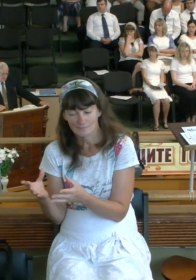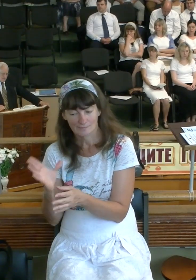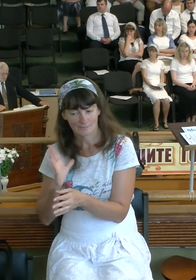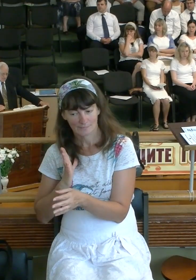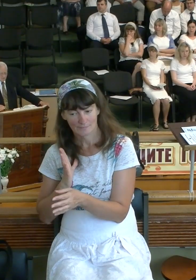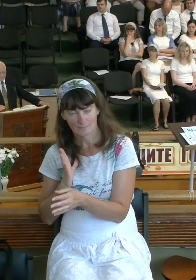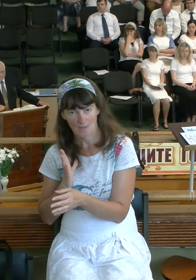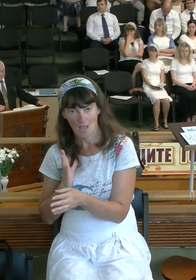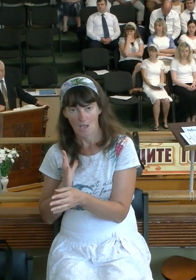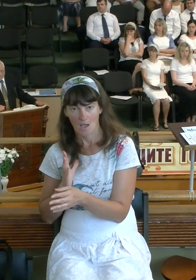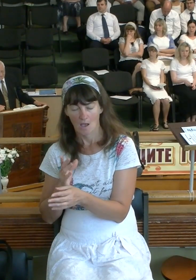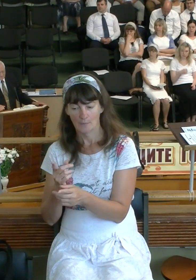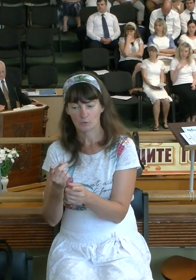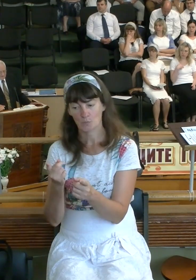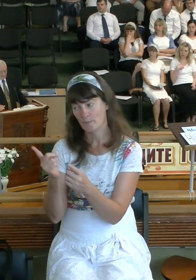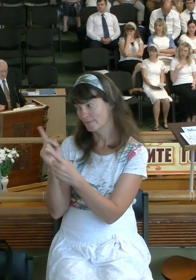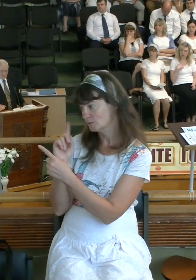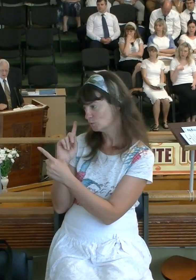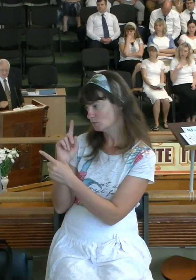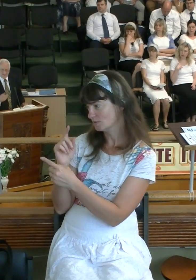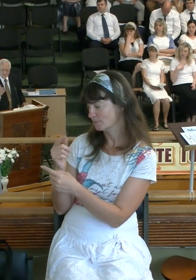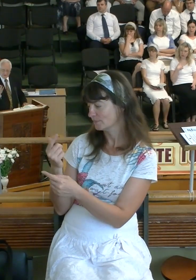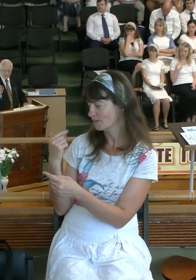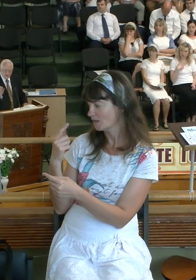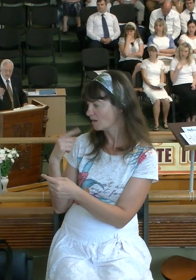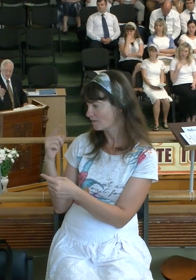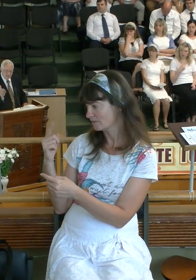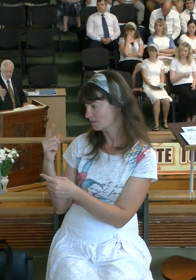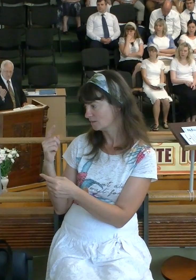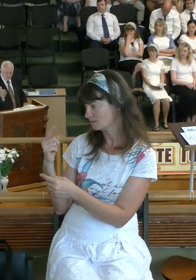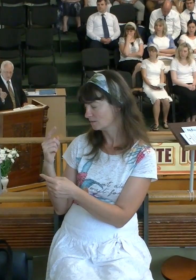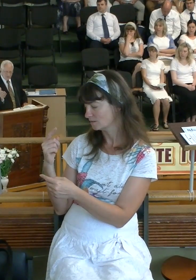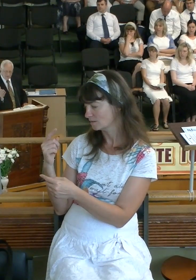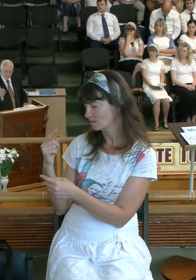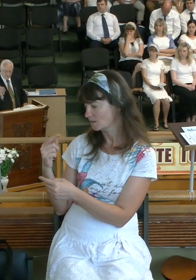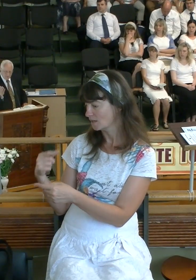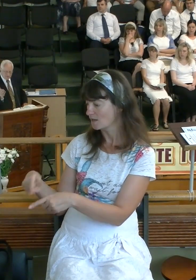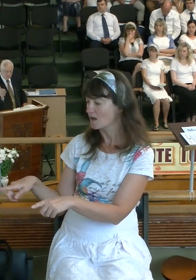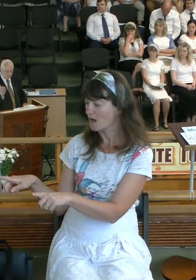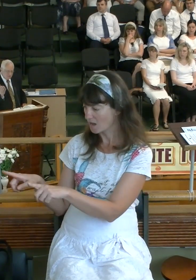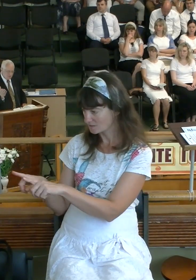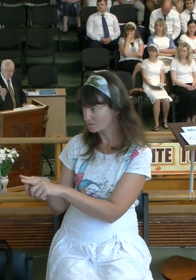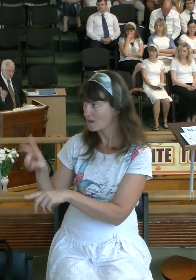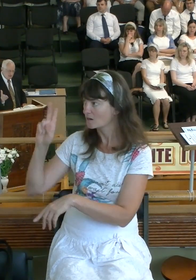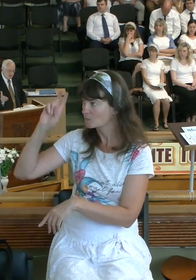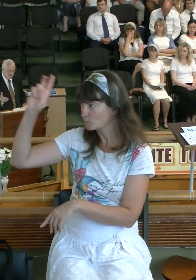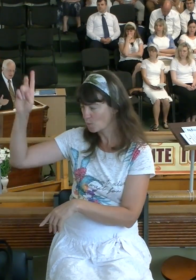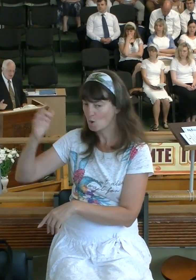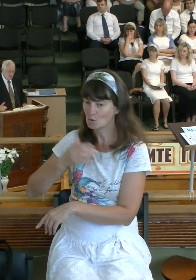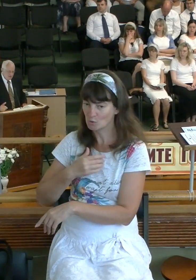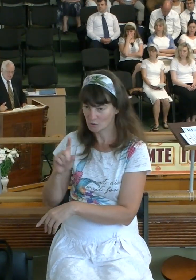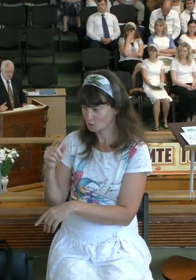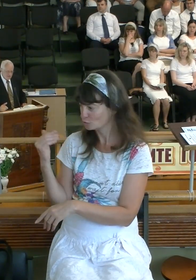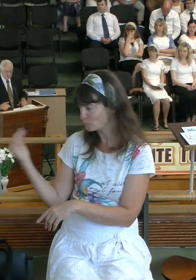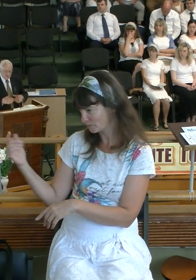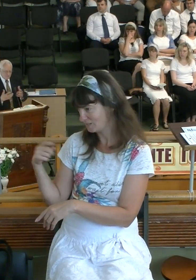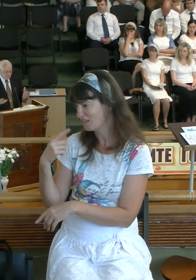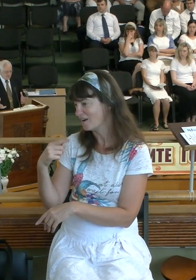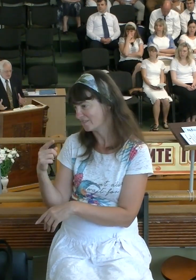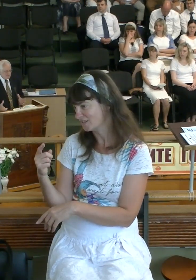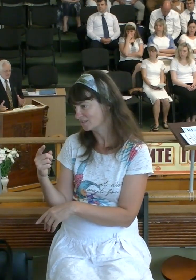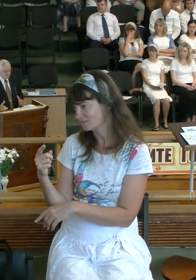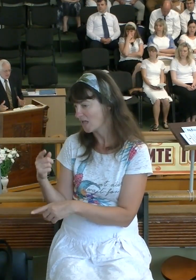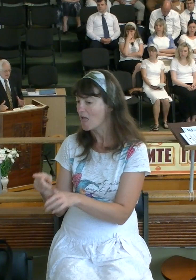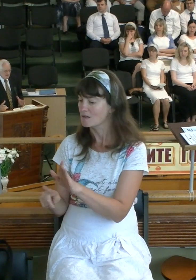Потом повернулся и сказал, а разве так Бог хочет, чтобы вы говорили.